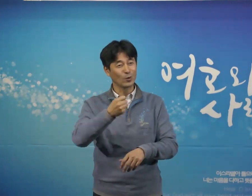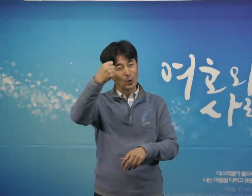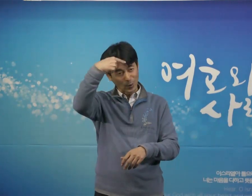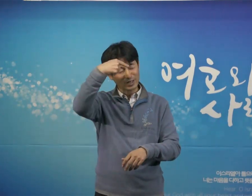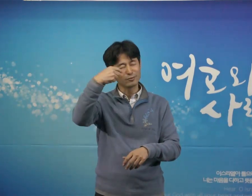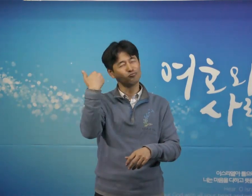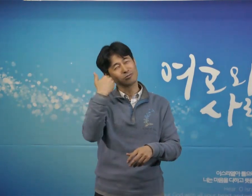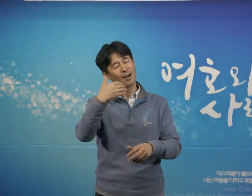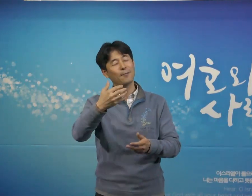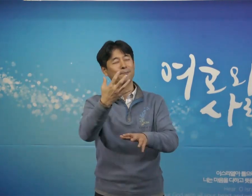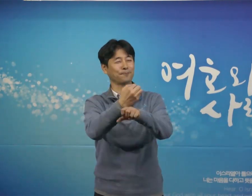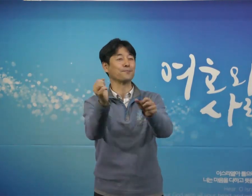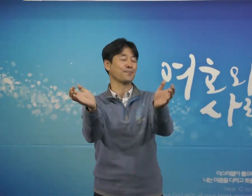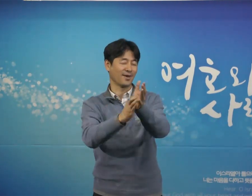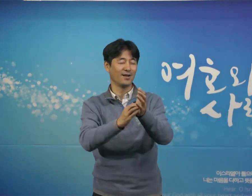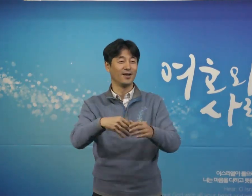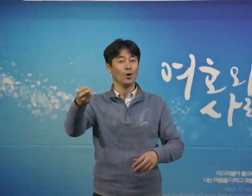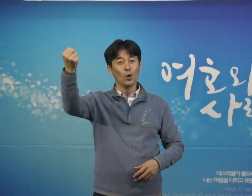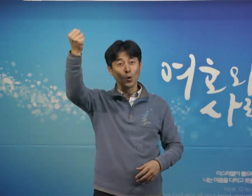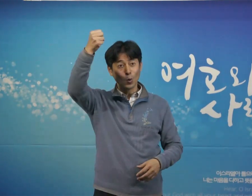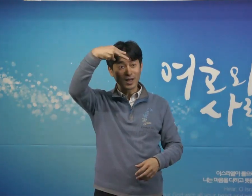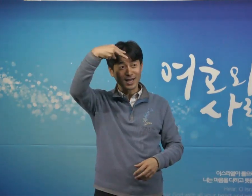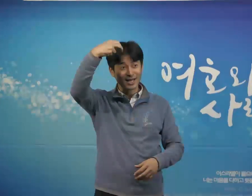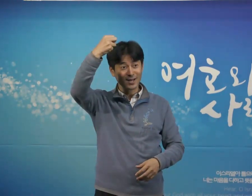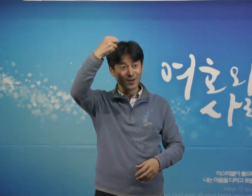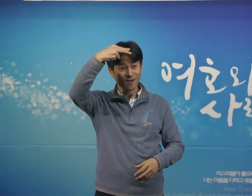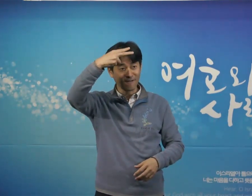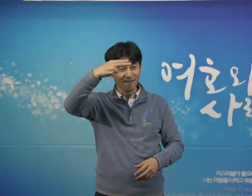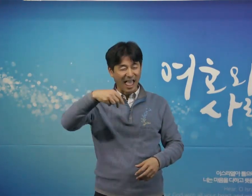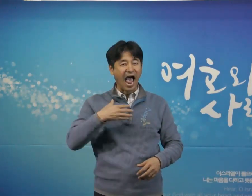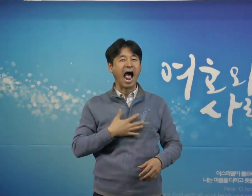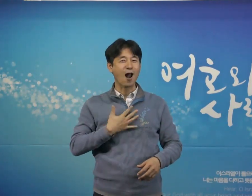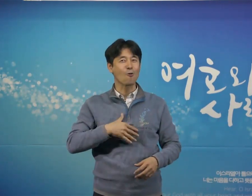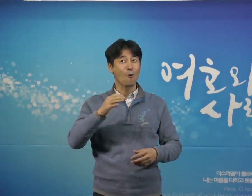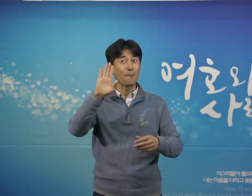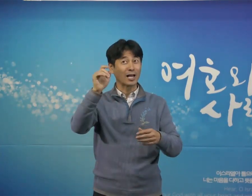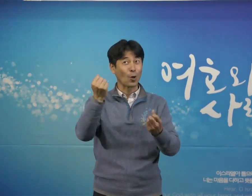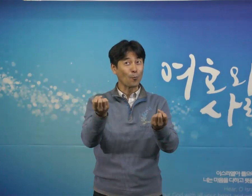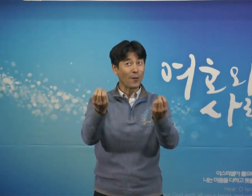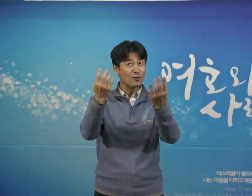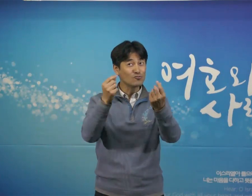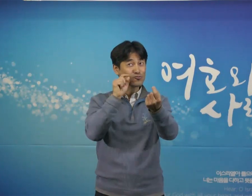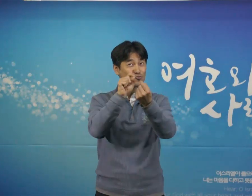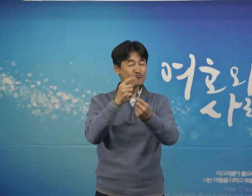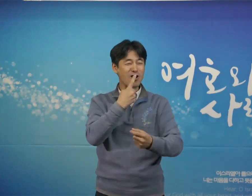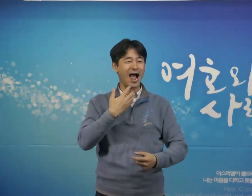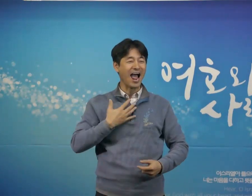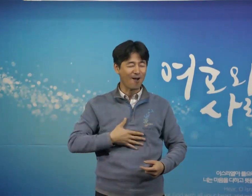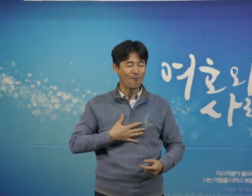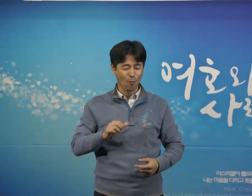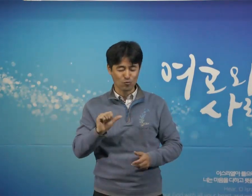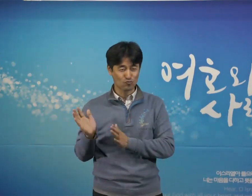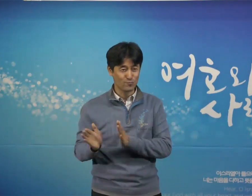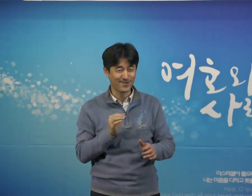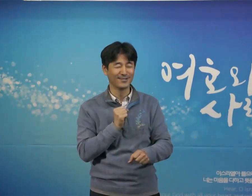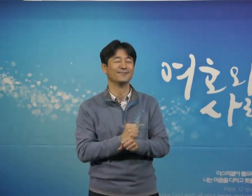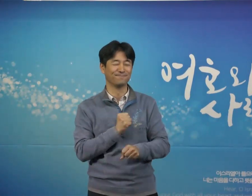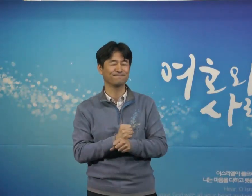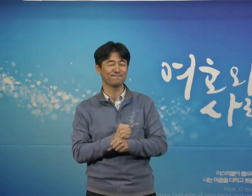때문에 5,000원 이제 사야 된다 그래서 이제 고1 때는 그것을 준비하지 못해서 사지